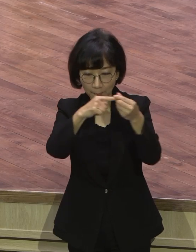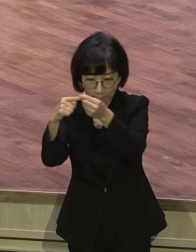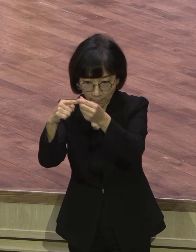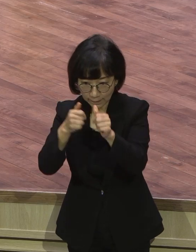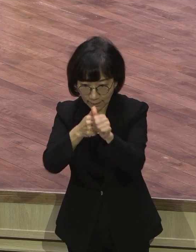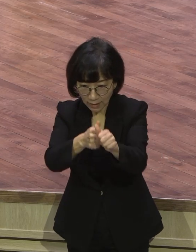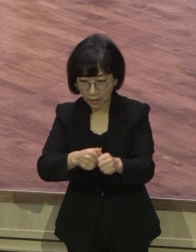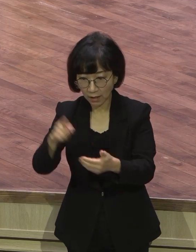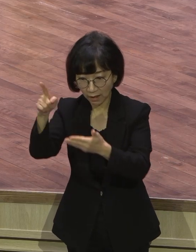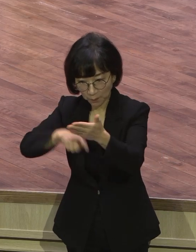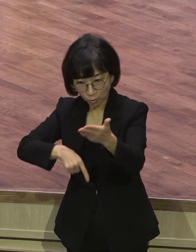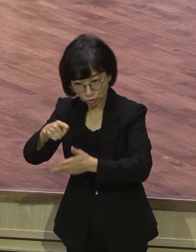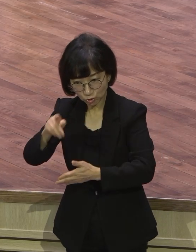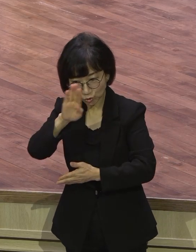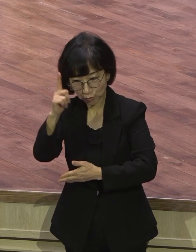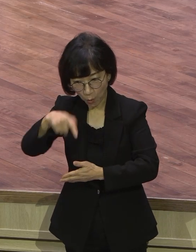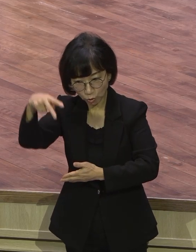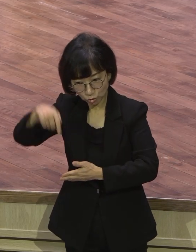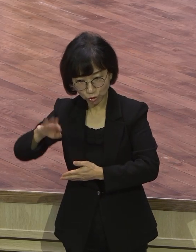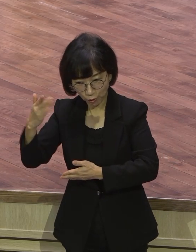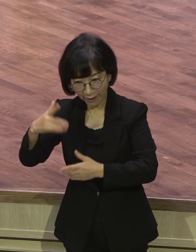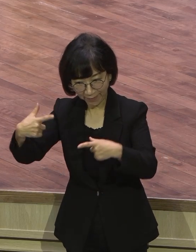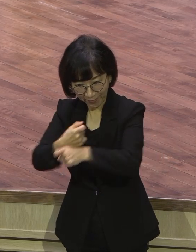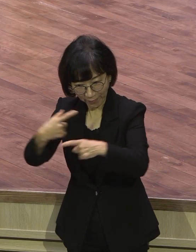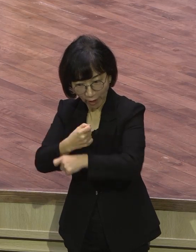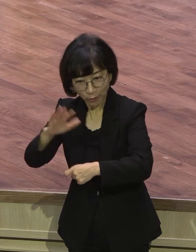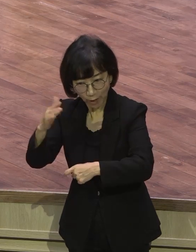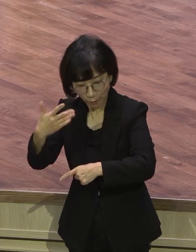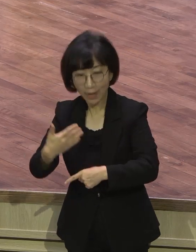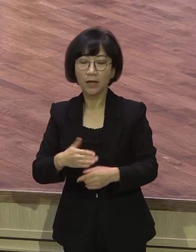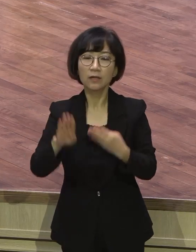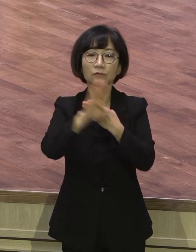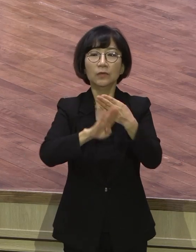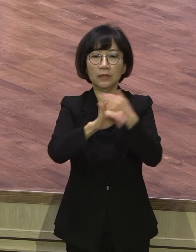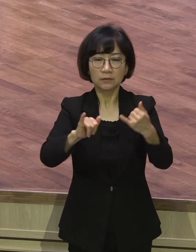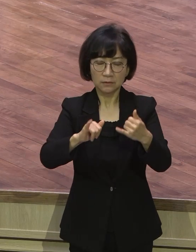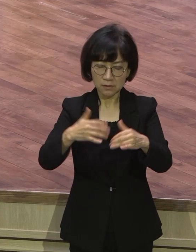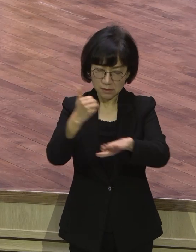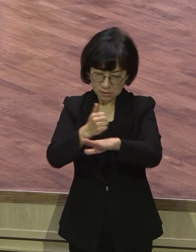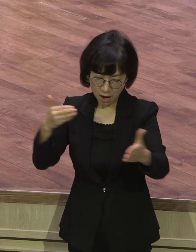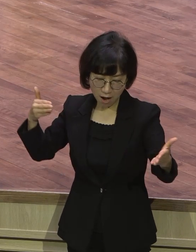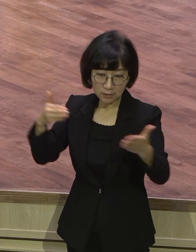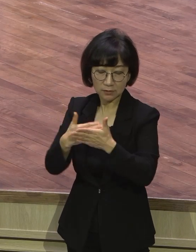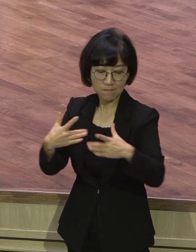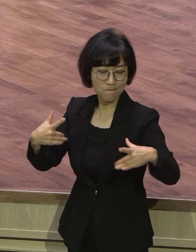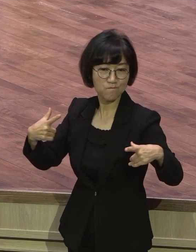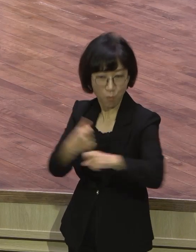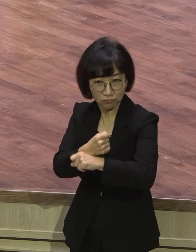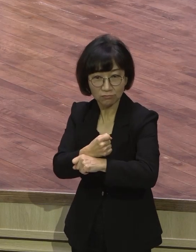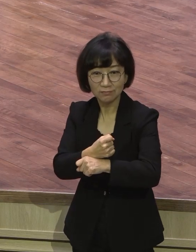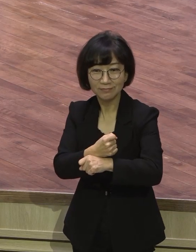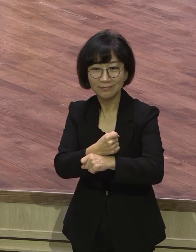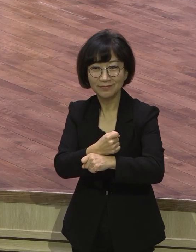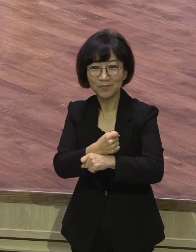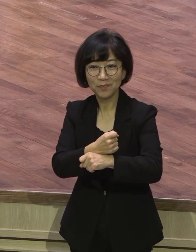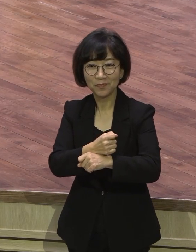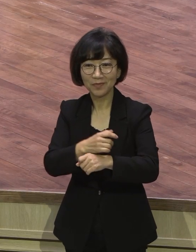때문에 복수를 끝까지 한다. 이게 유대인들이 이걸 구약을 믿는